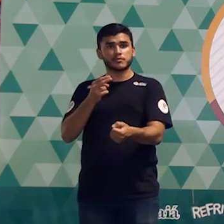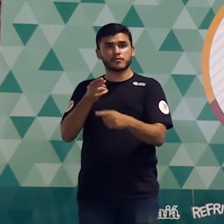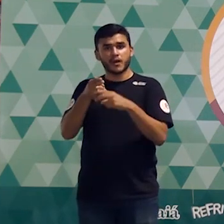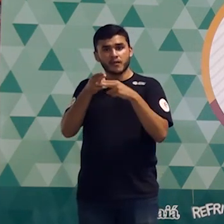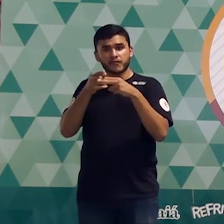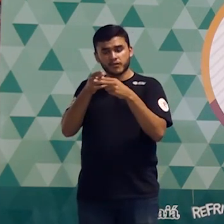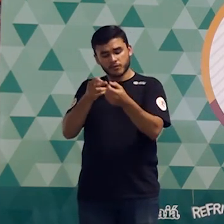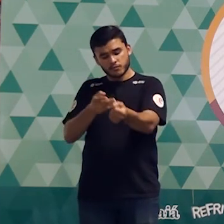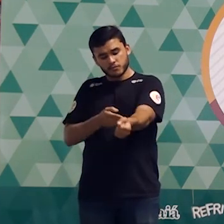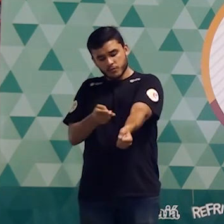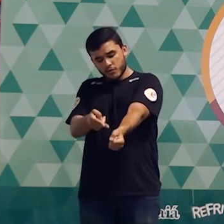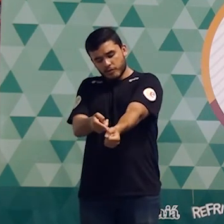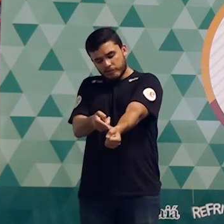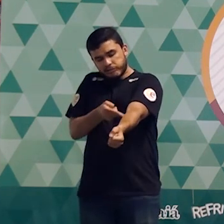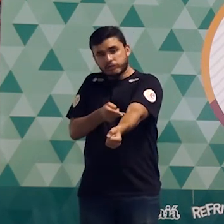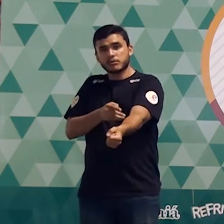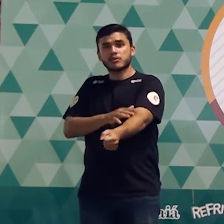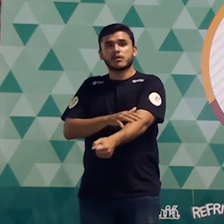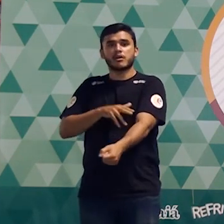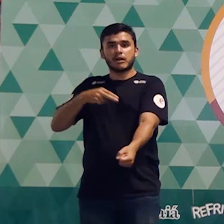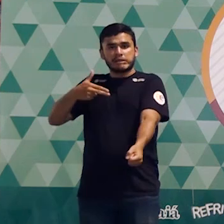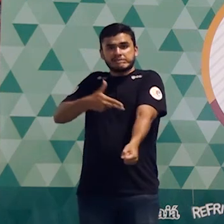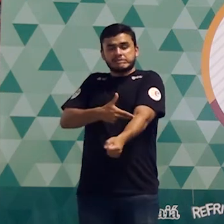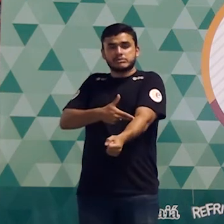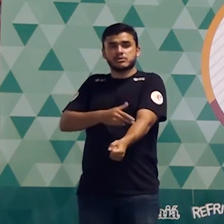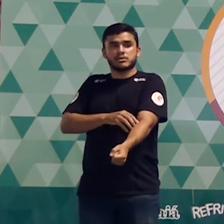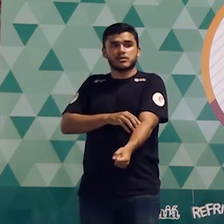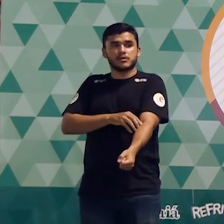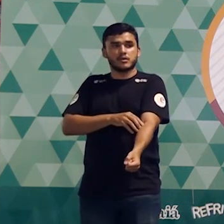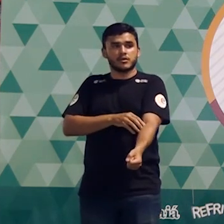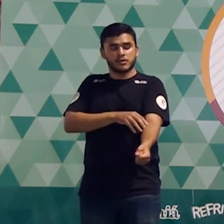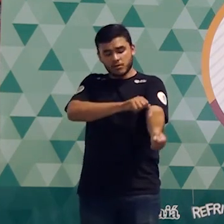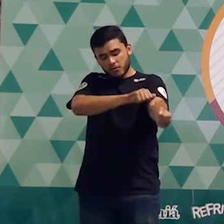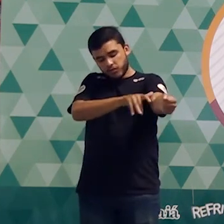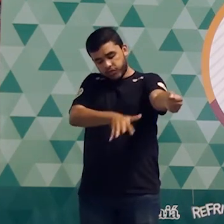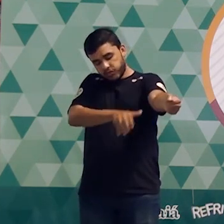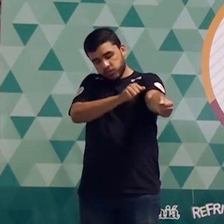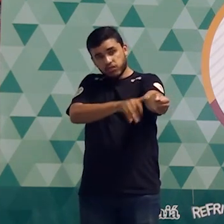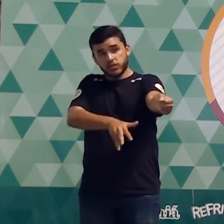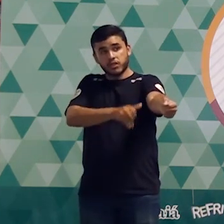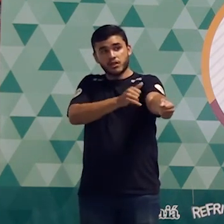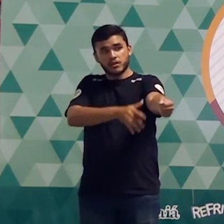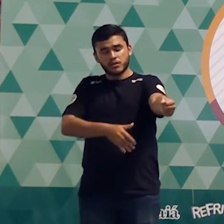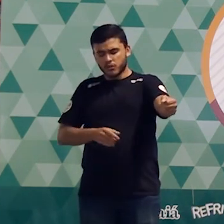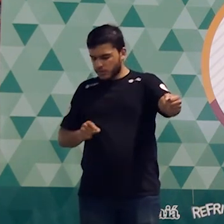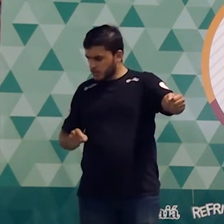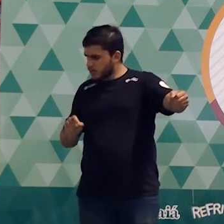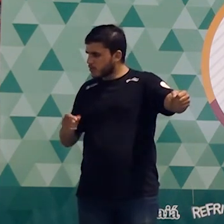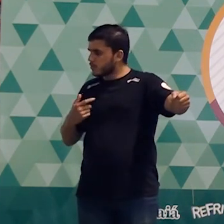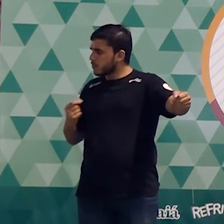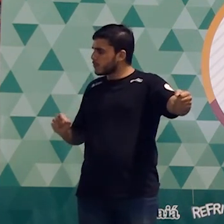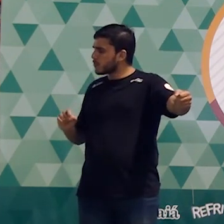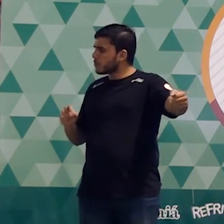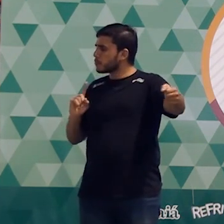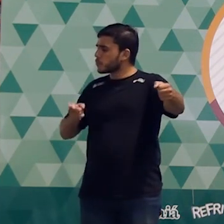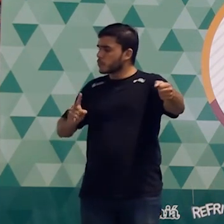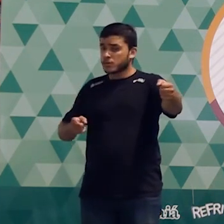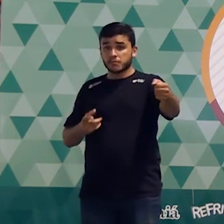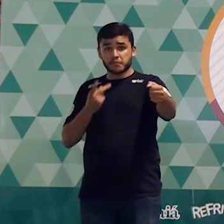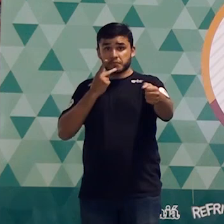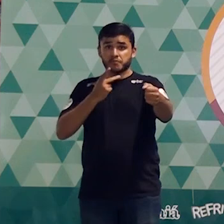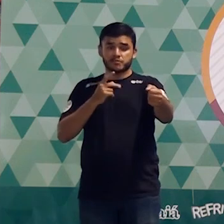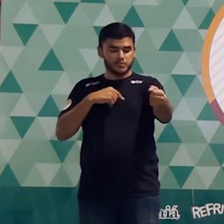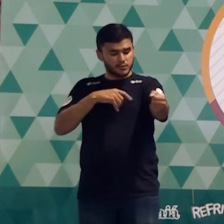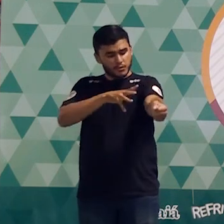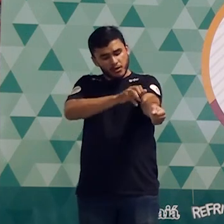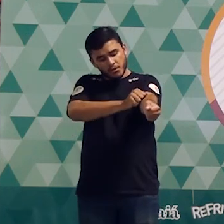já preparada, o escalpelo, dava uma punçada aqui na tua veia, virava. Aí, doutor, por que o senhor está tirando sangue? Não, porque é alguma coisa que